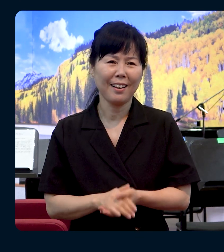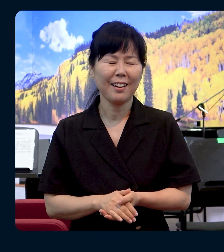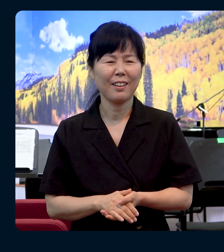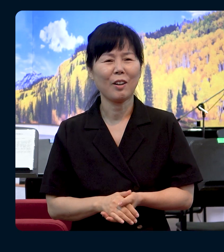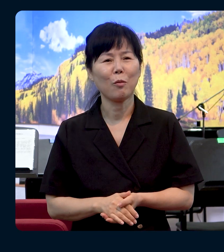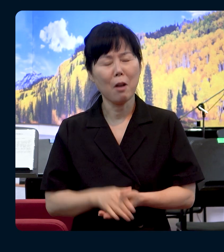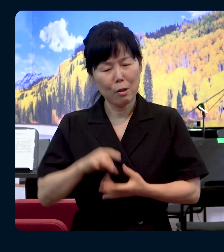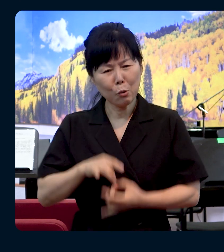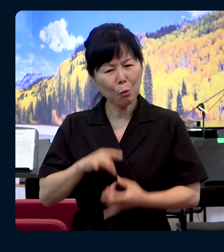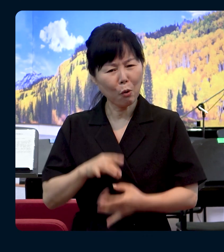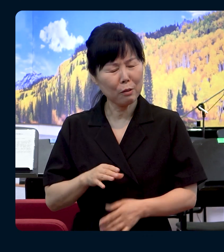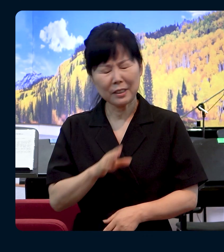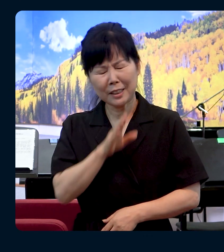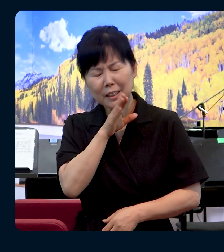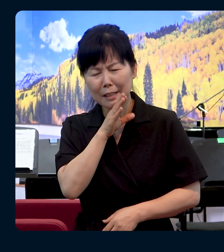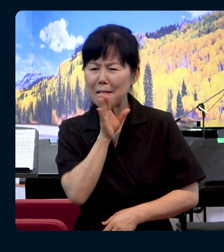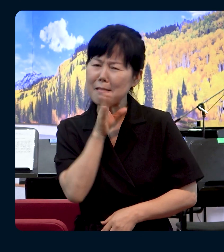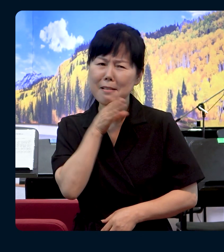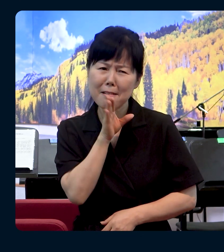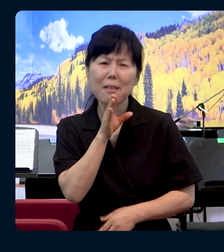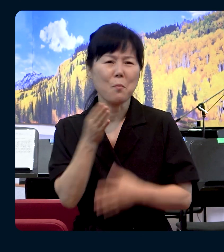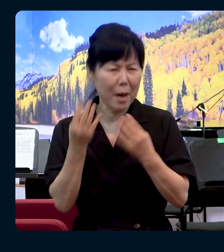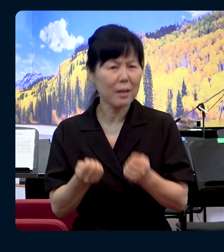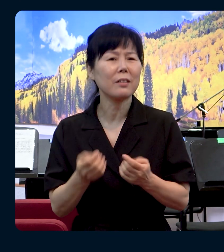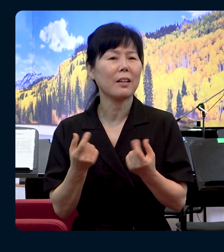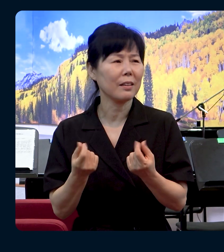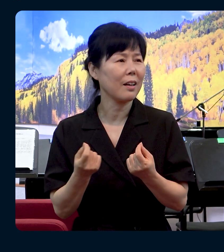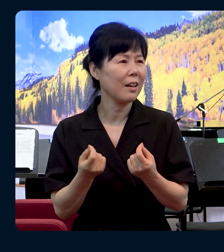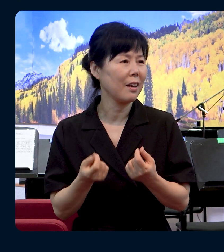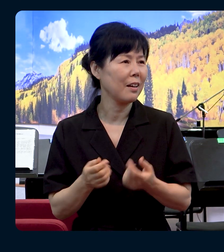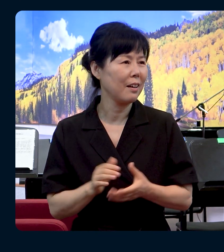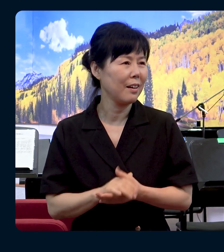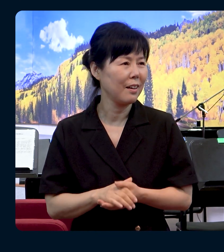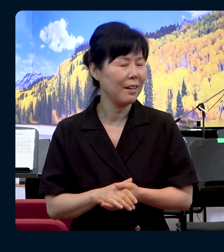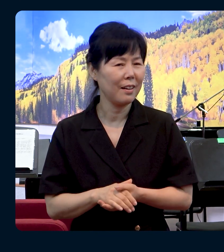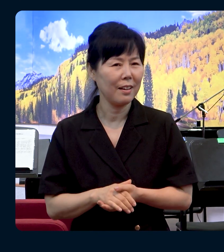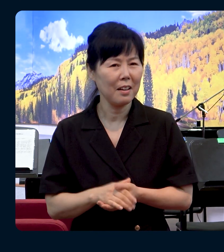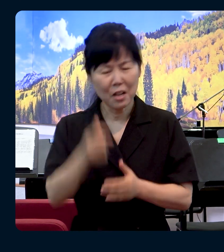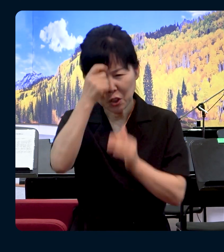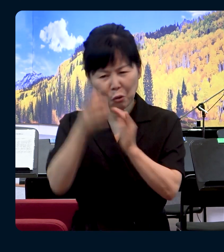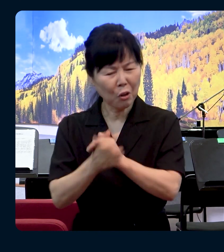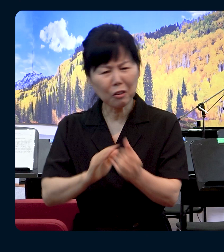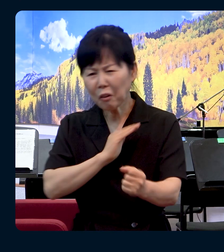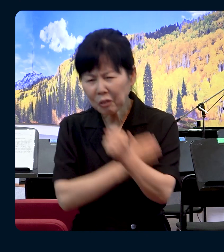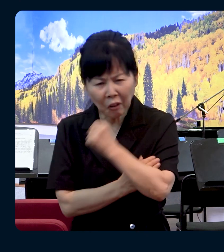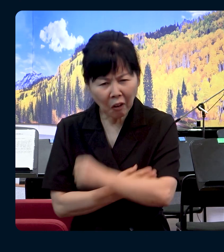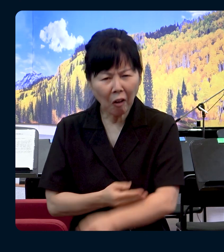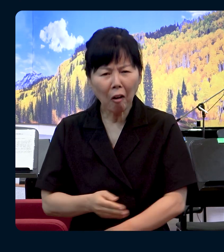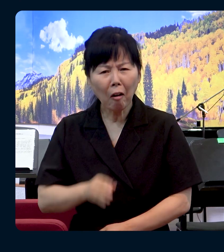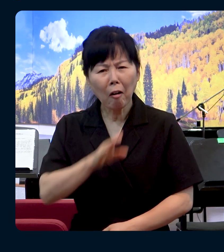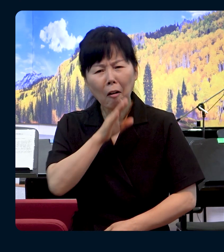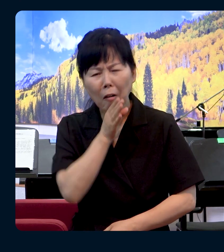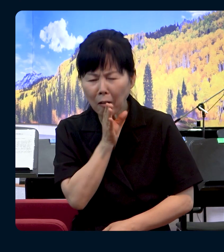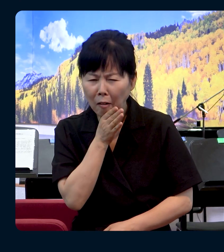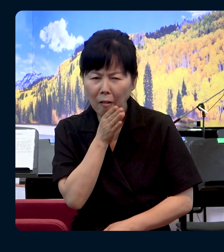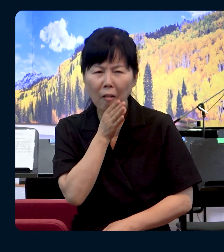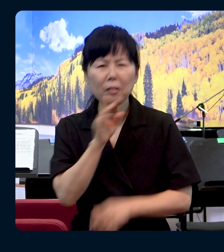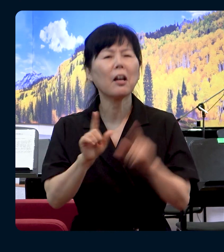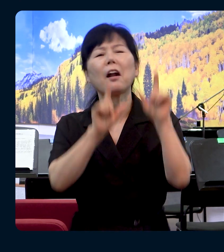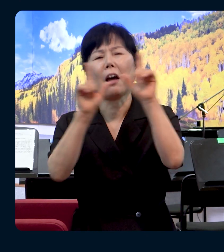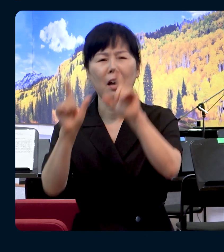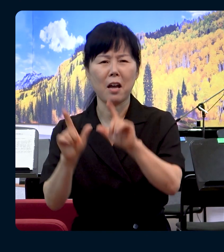있겠어요? 아주 그런 확신을 갖고 있는 사람들 본 적이 없어요. 확신하고 있어요. 기도의 능력을 모르니까 그러는 거예요.